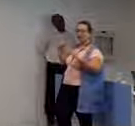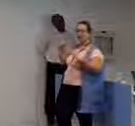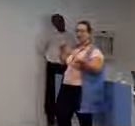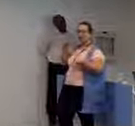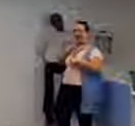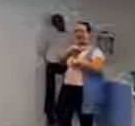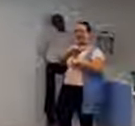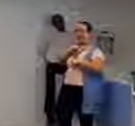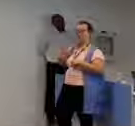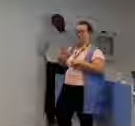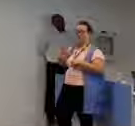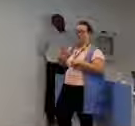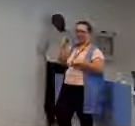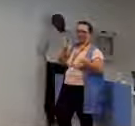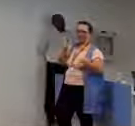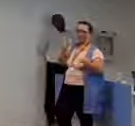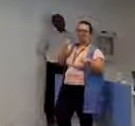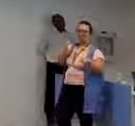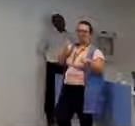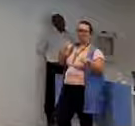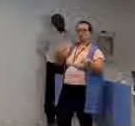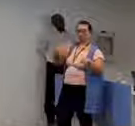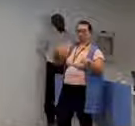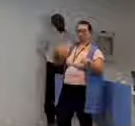E pode ser mais caro o produto?